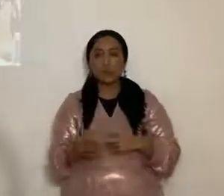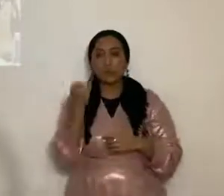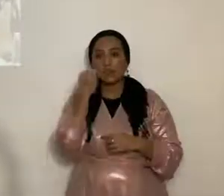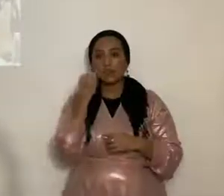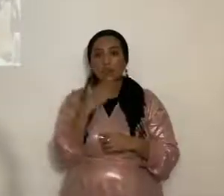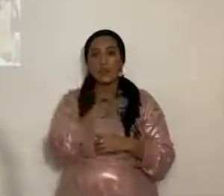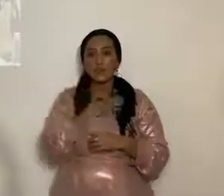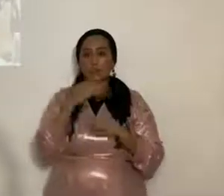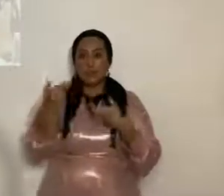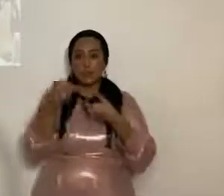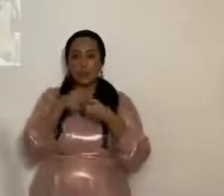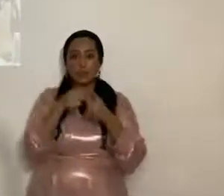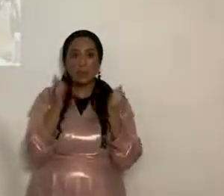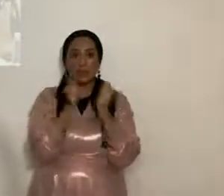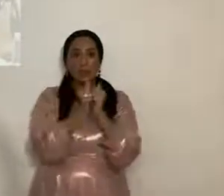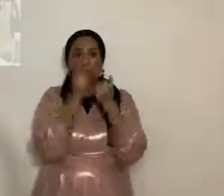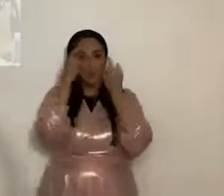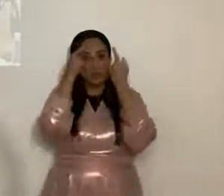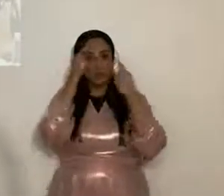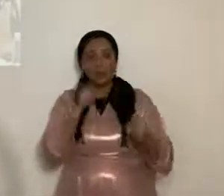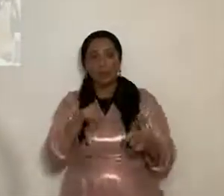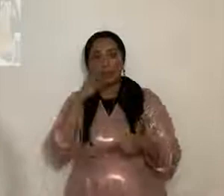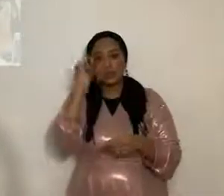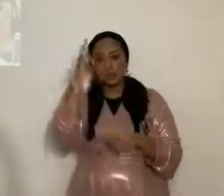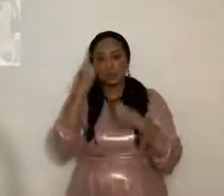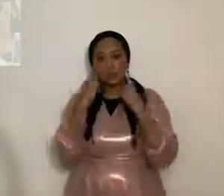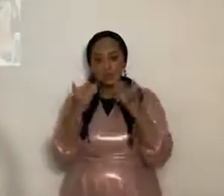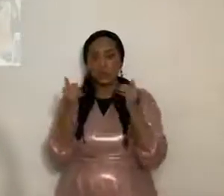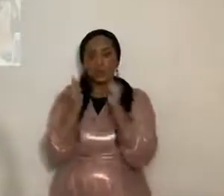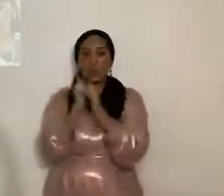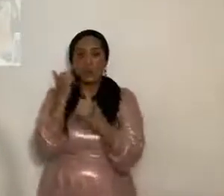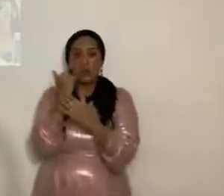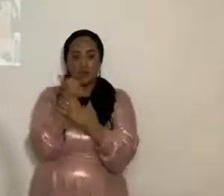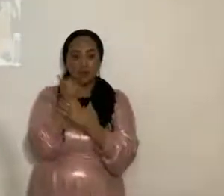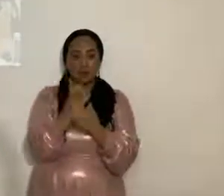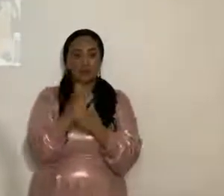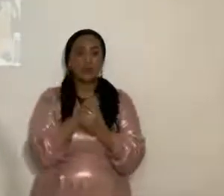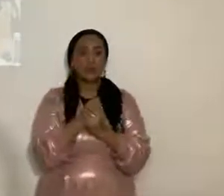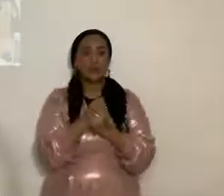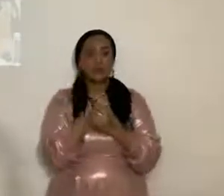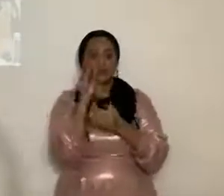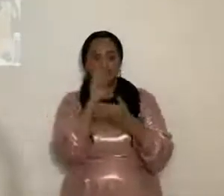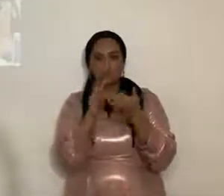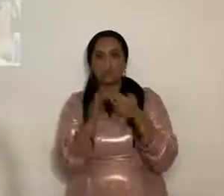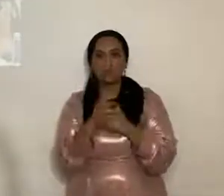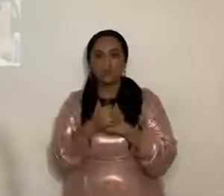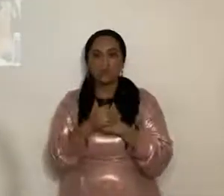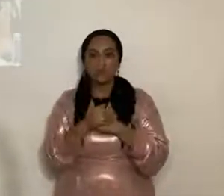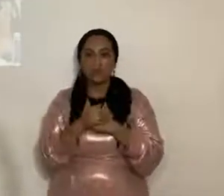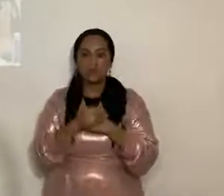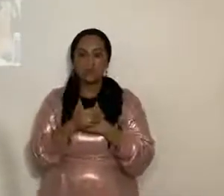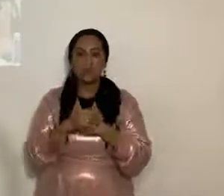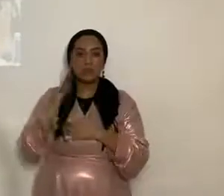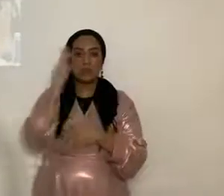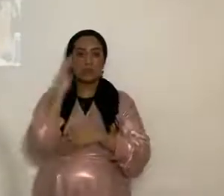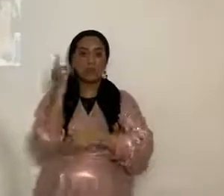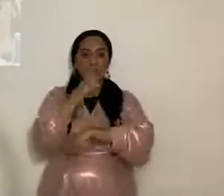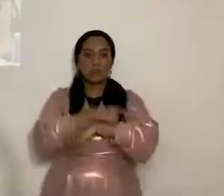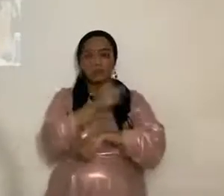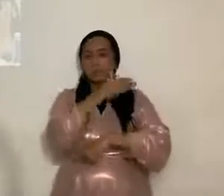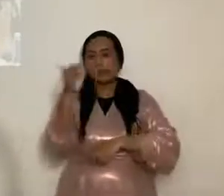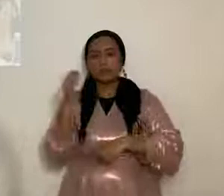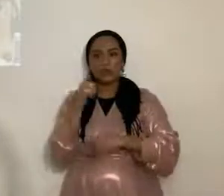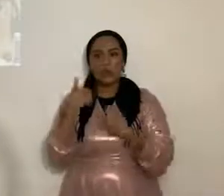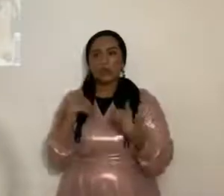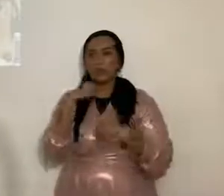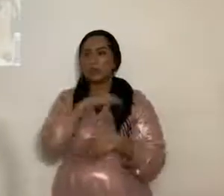soy parte del pacto que Yahweh hizo con Abraham, entonces, leamos con atención. En aquel tiempo estabais sin